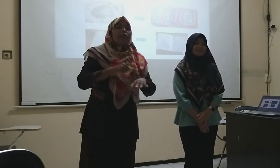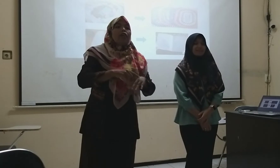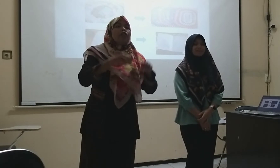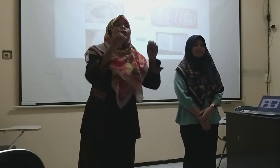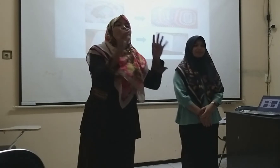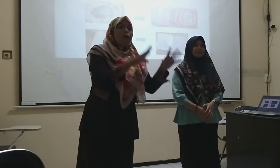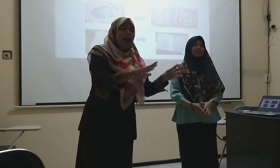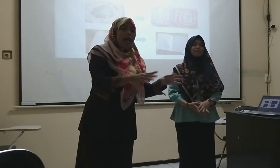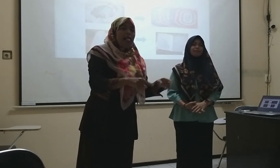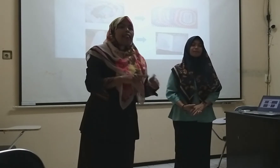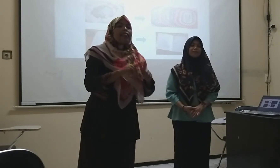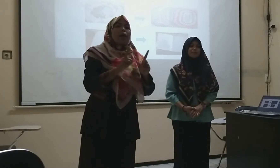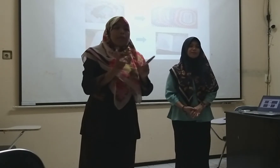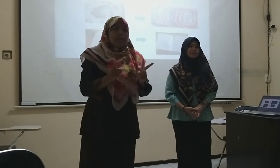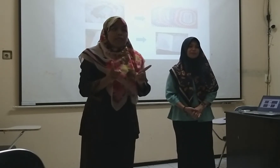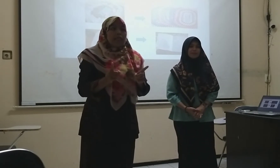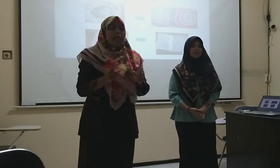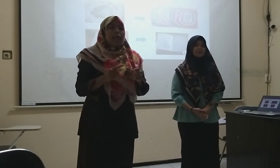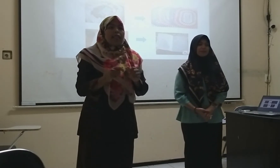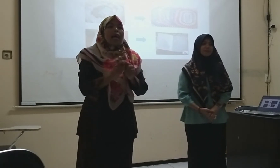maksudnya.